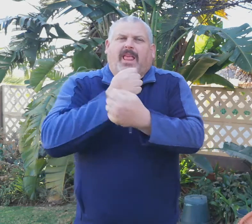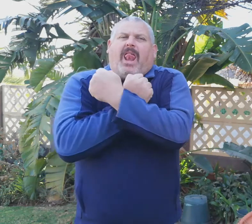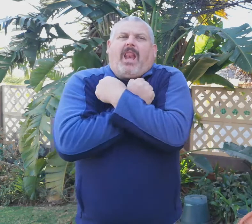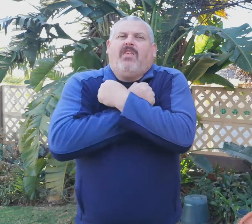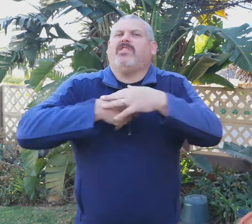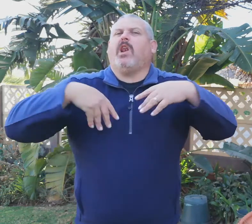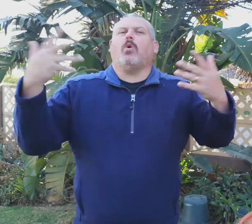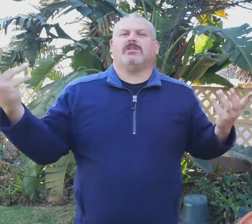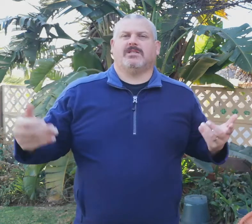Ik ben liefdeloos.